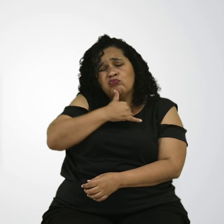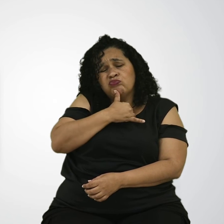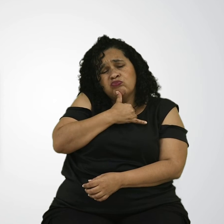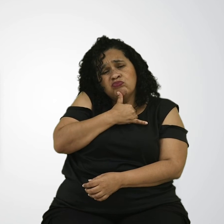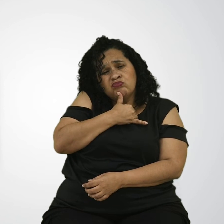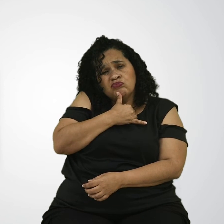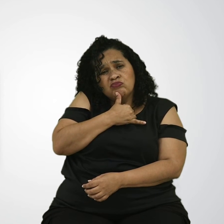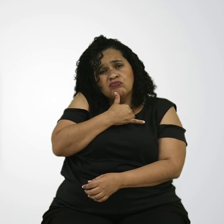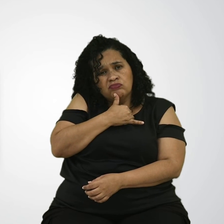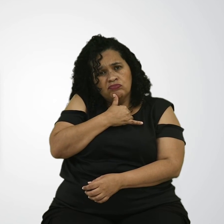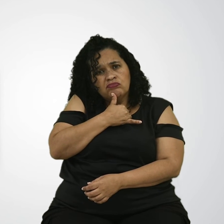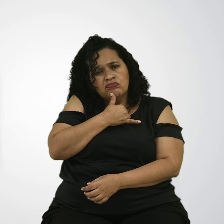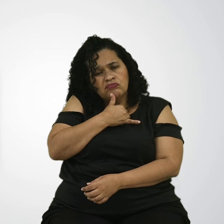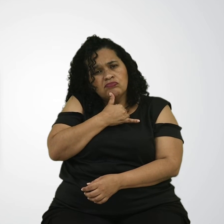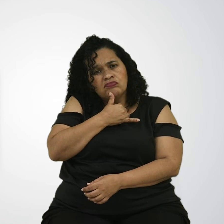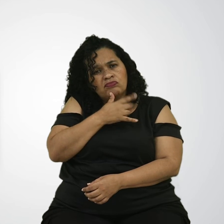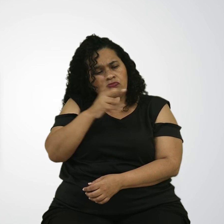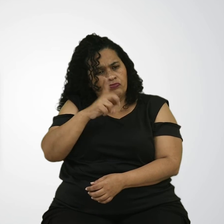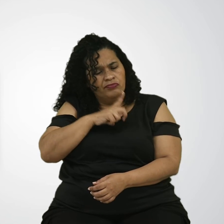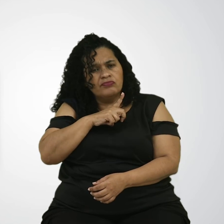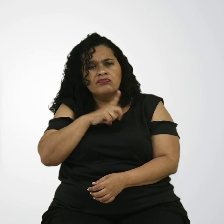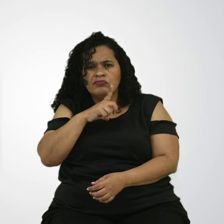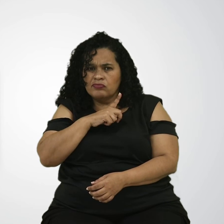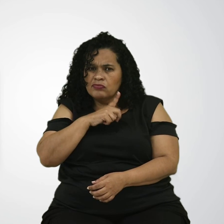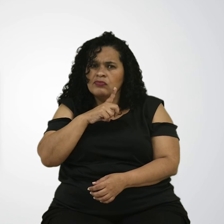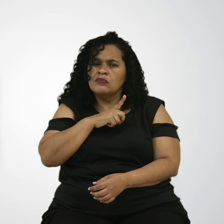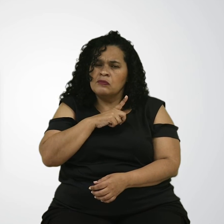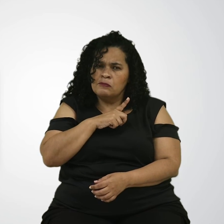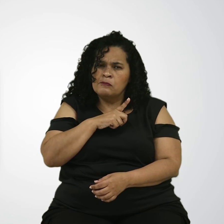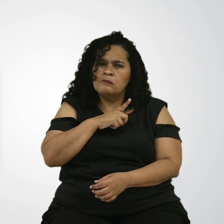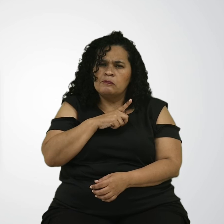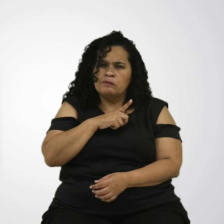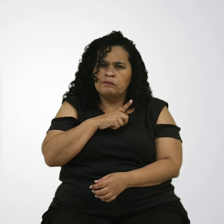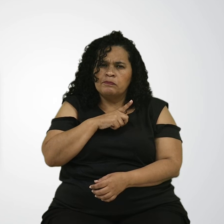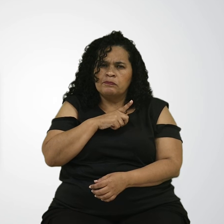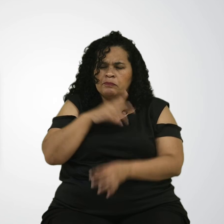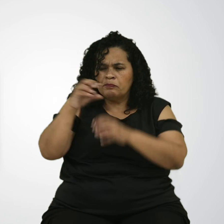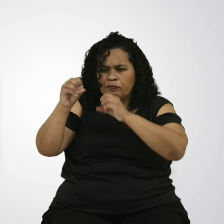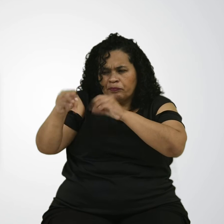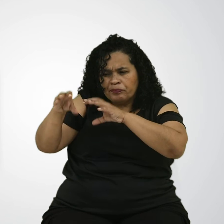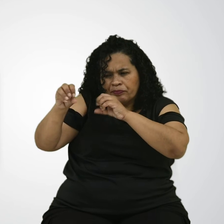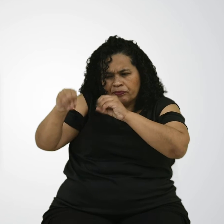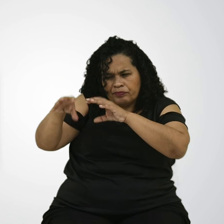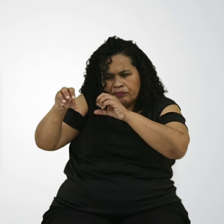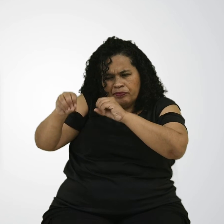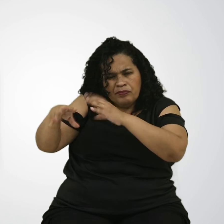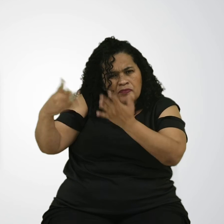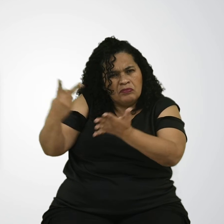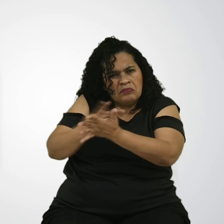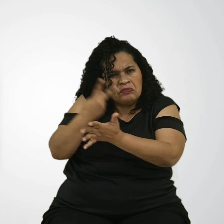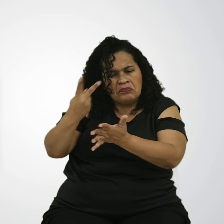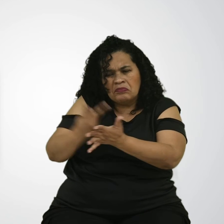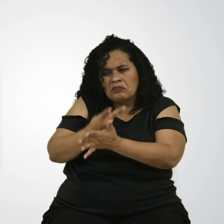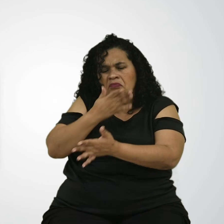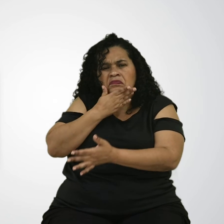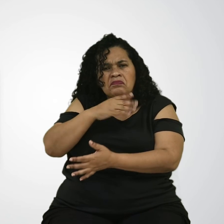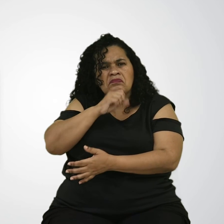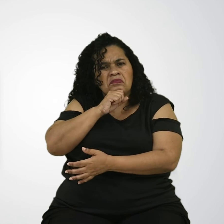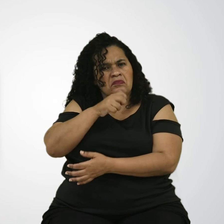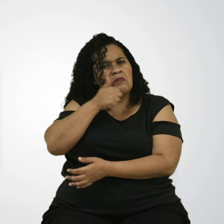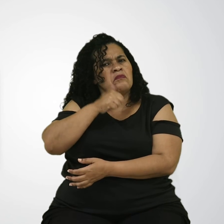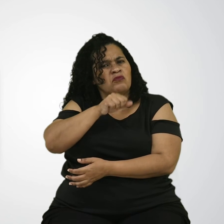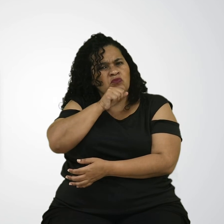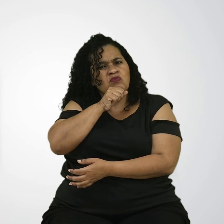baseado nisso. A má orientação dos pais que causam